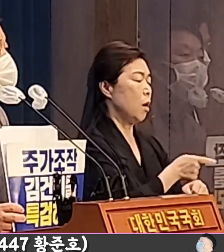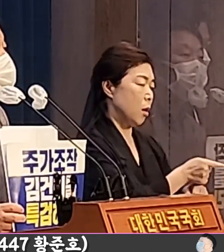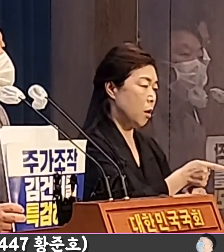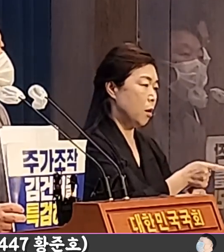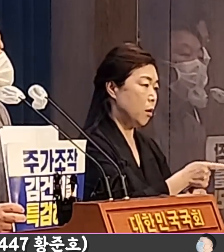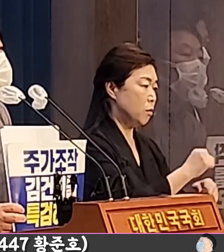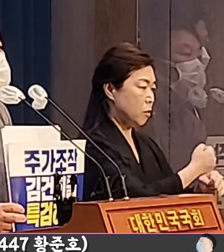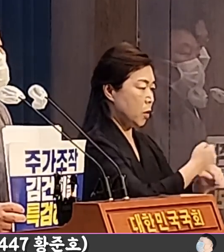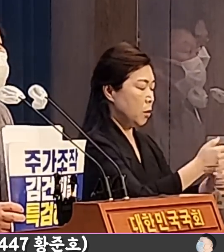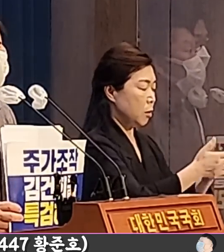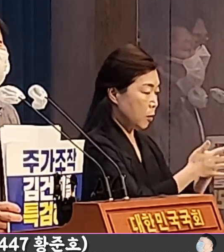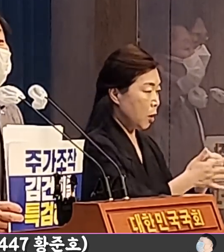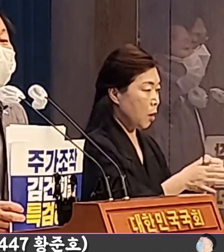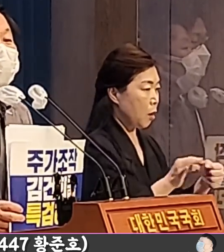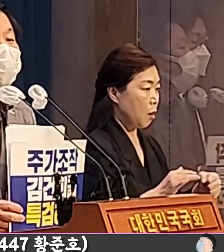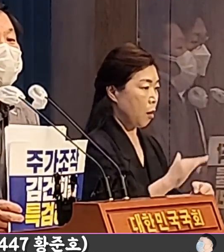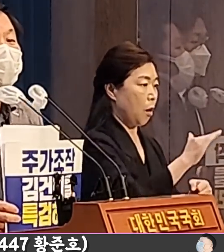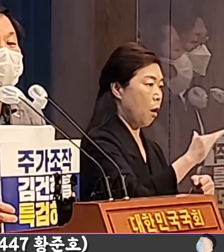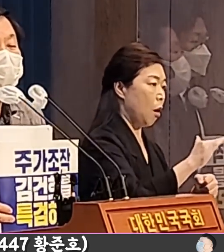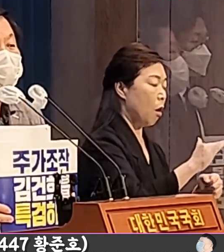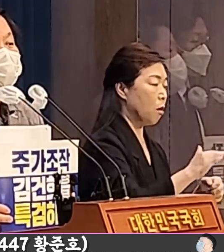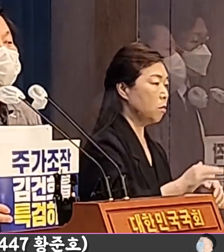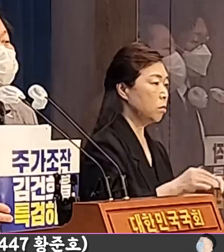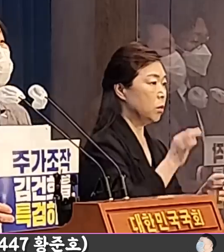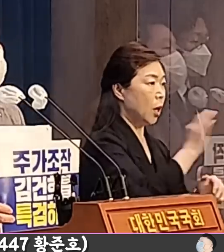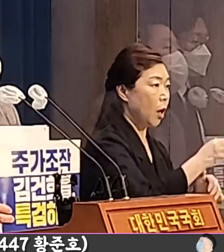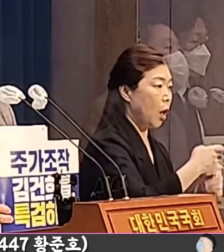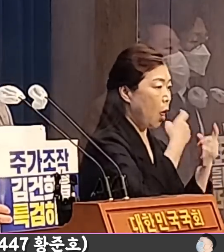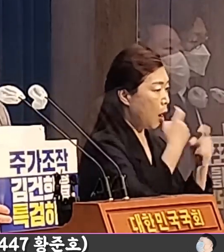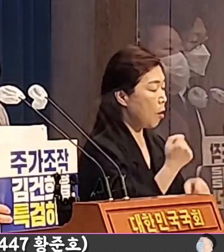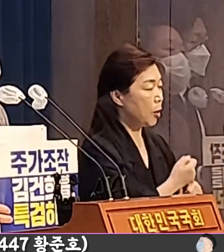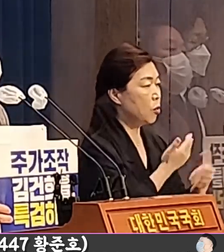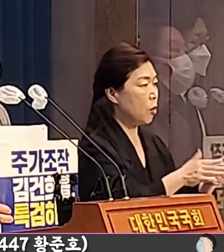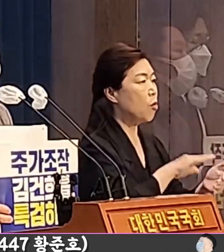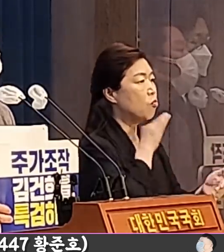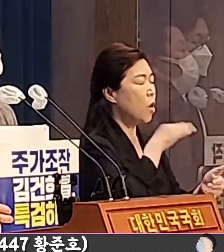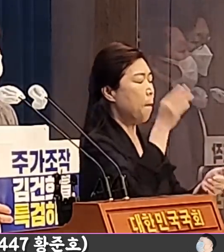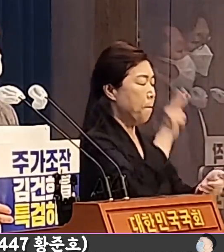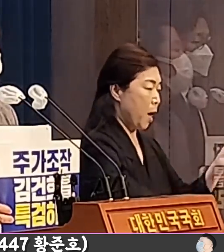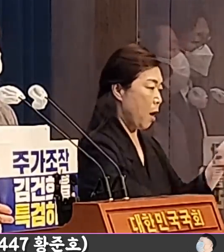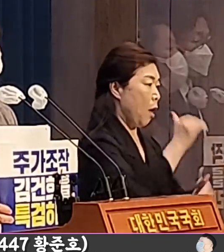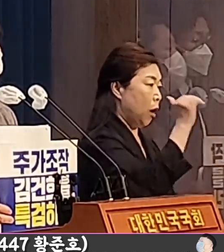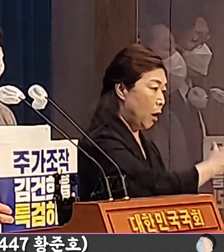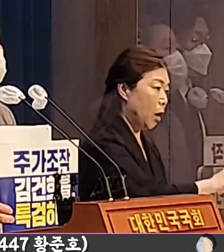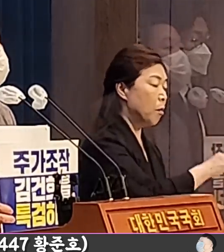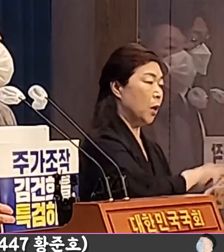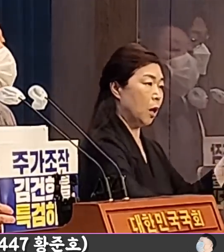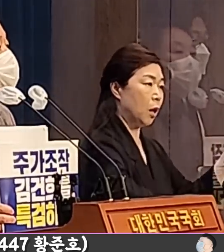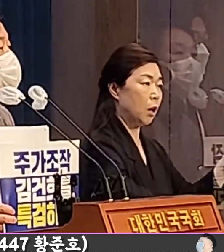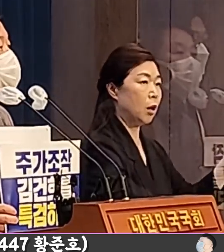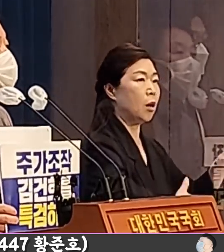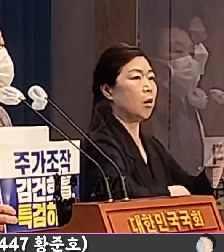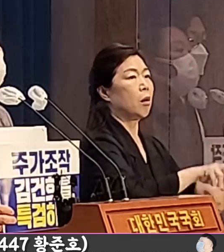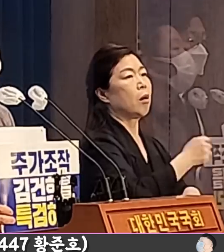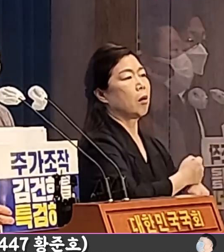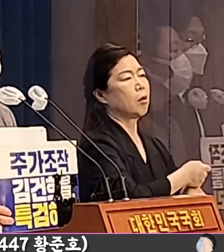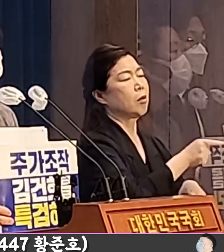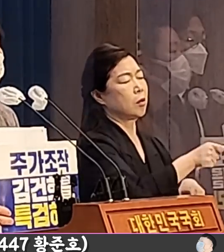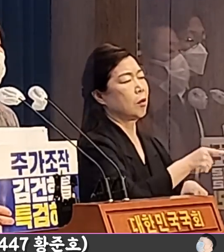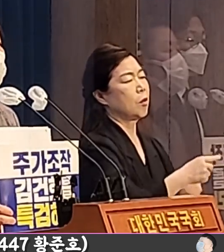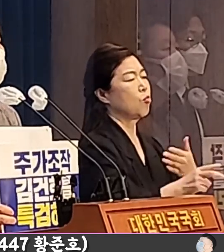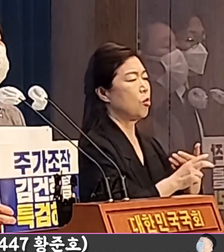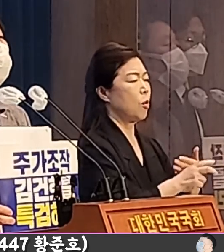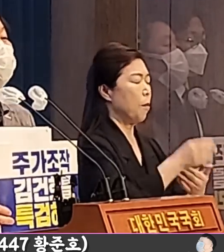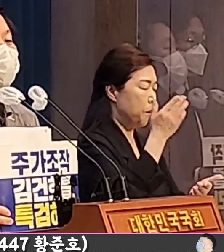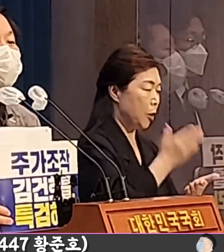아닙니까? 건전한 자본주의가 발전하기 위해서는 최소한 주가 조작이라든지 분식회계는 없어져야